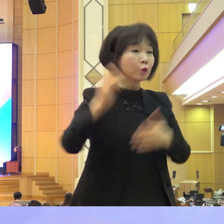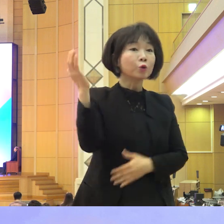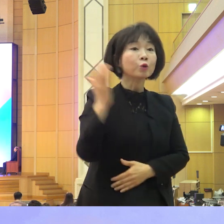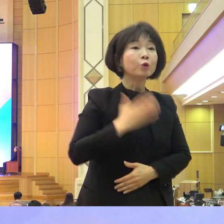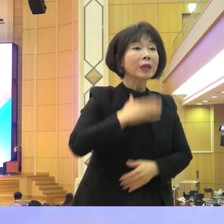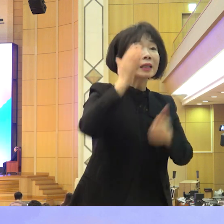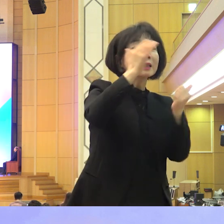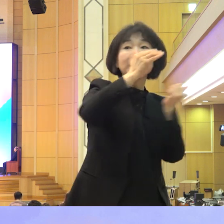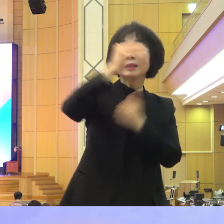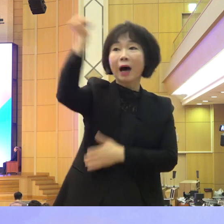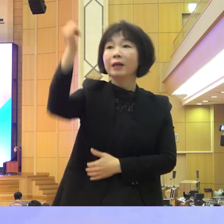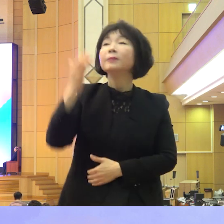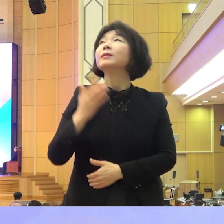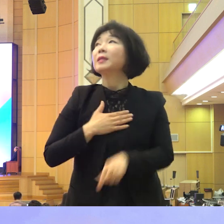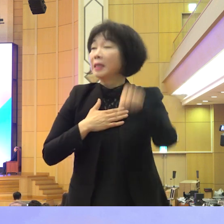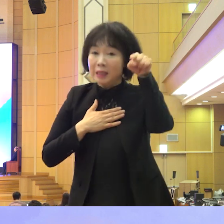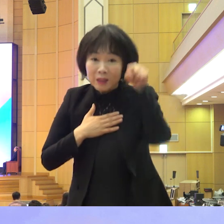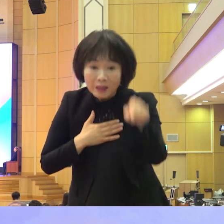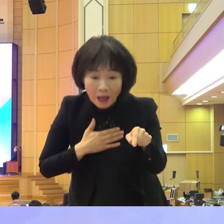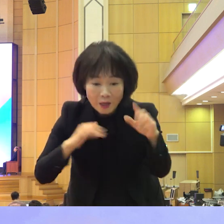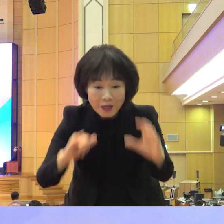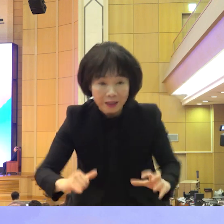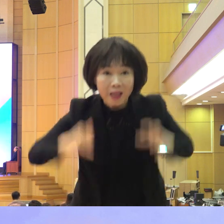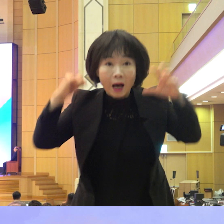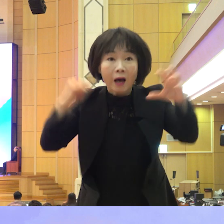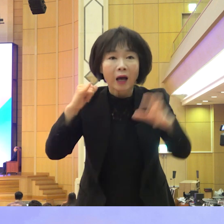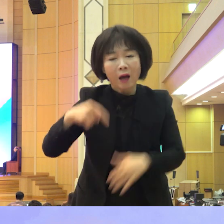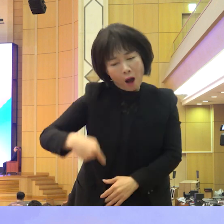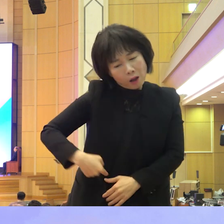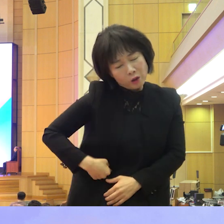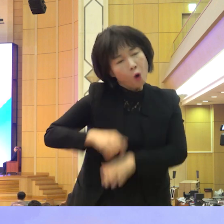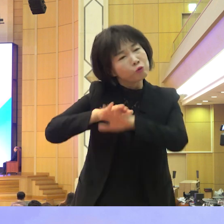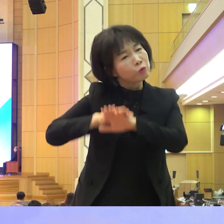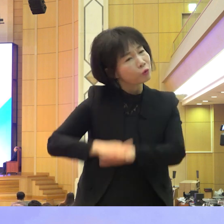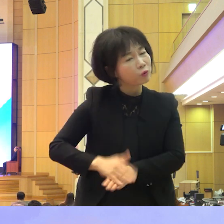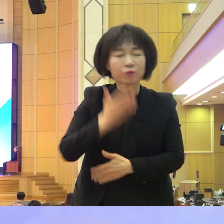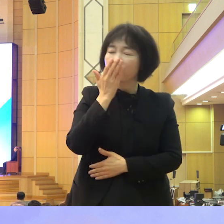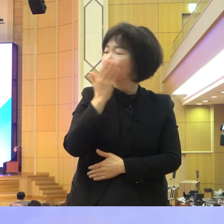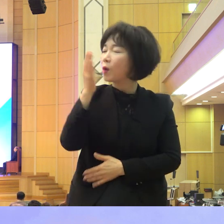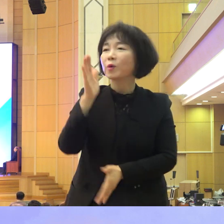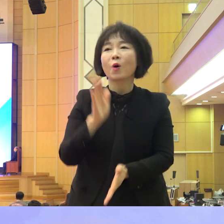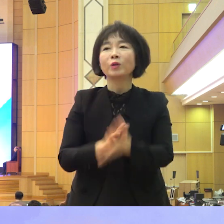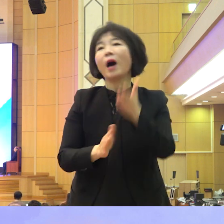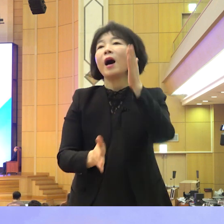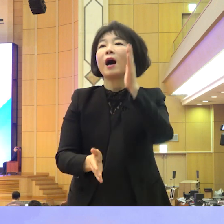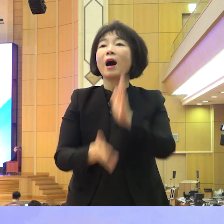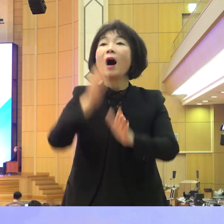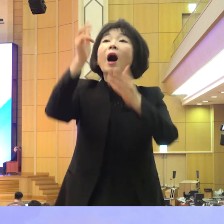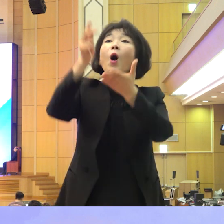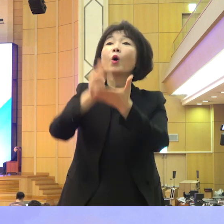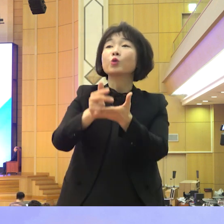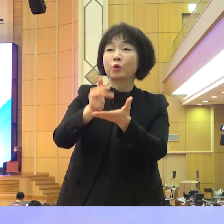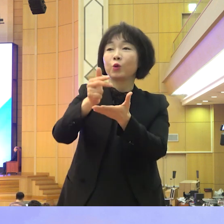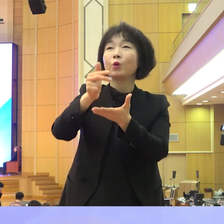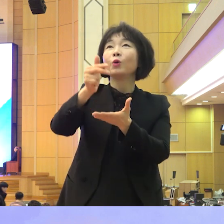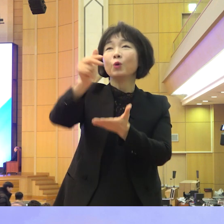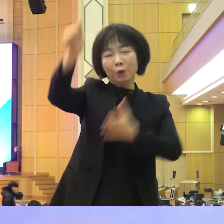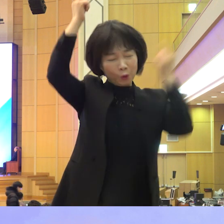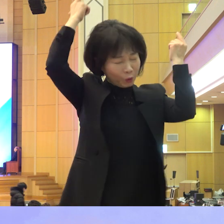나를 부르리. 나는 이 세상에 정들 수 없도다.